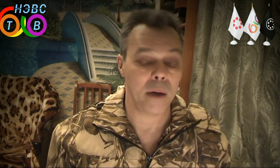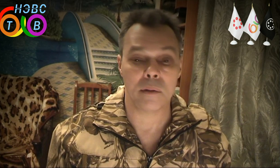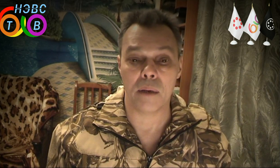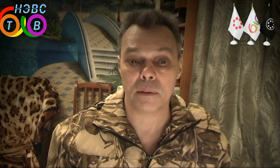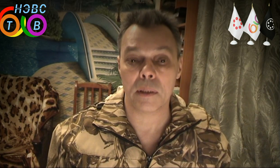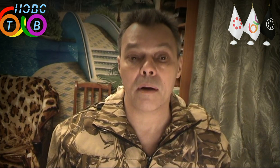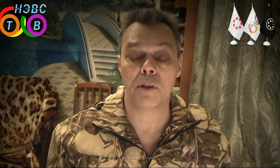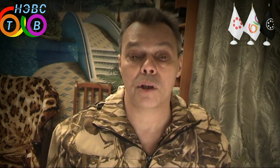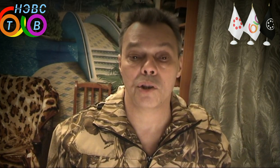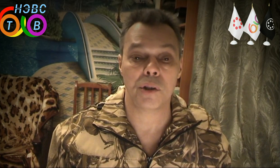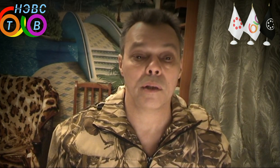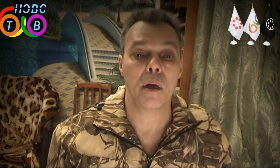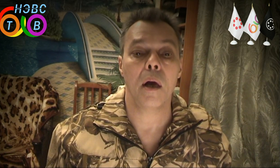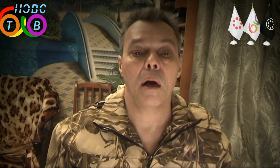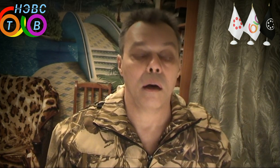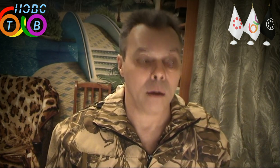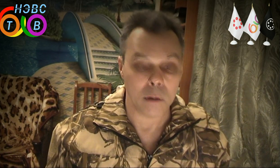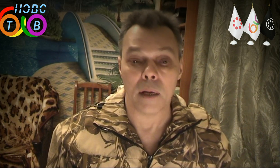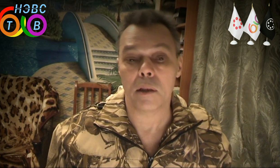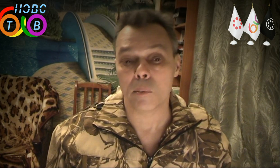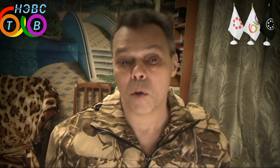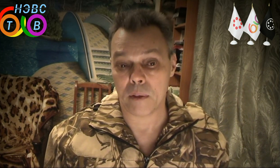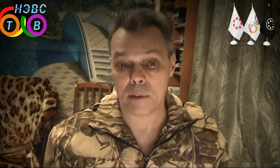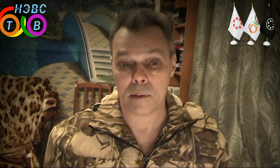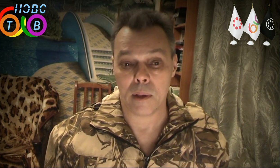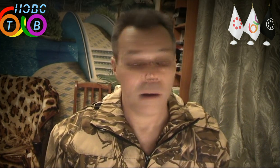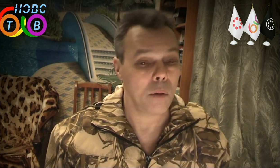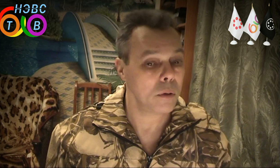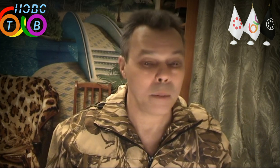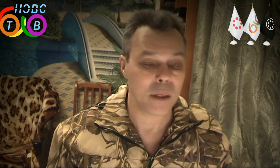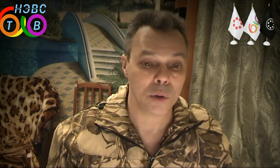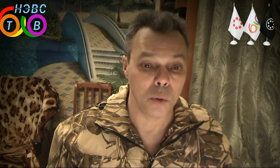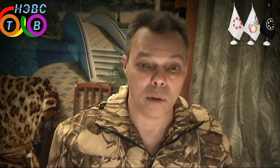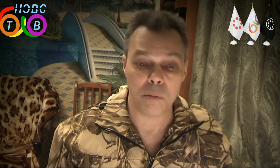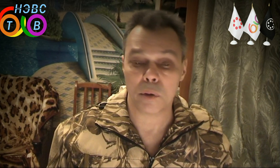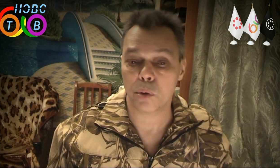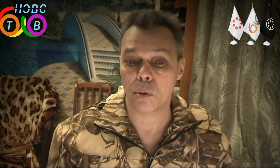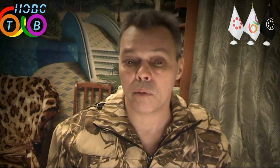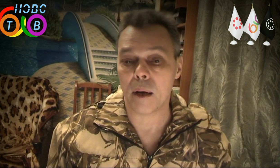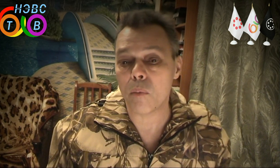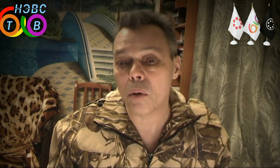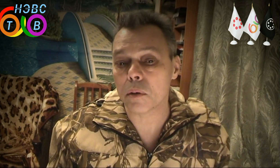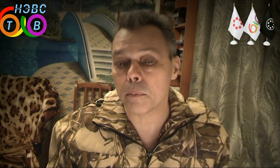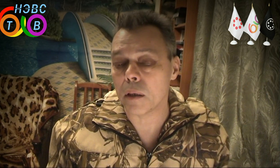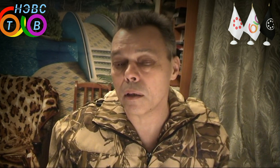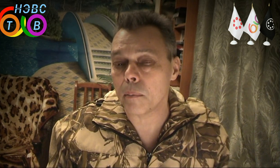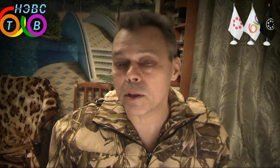обряд девственного очищения я смог провести. И он непростой. Я вам скажу, что вам могут по